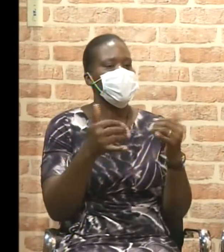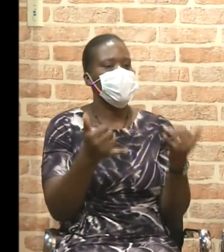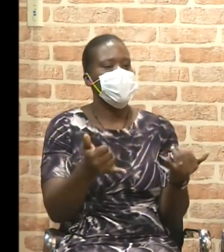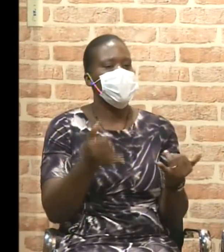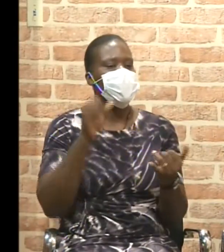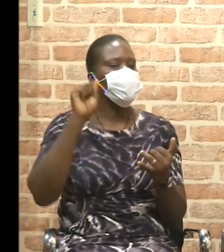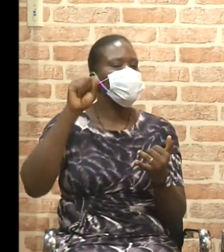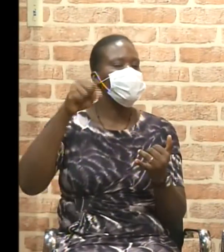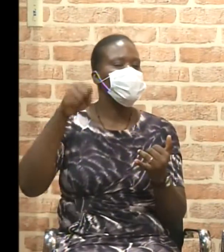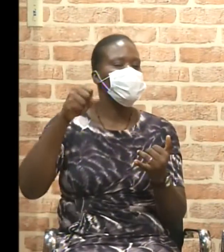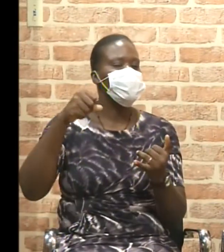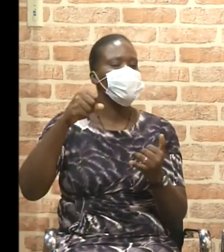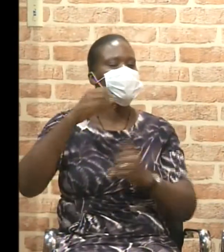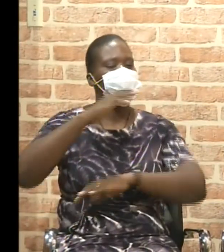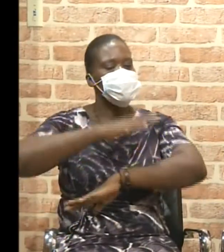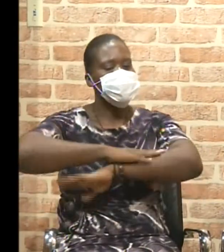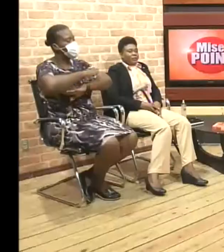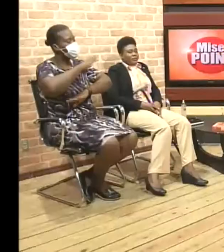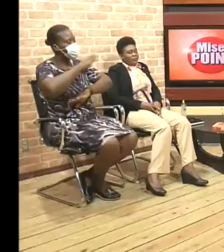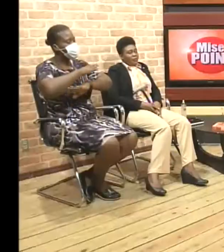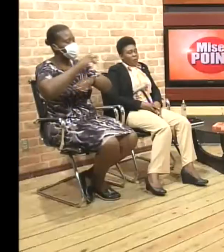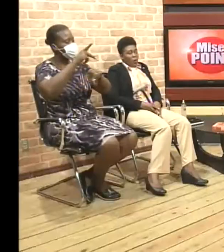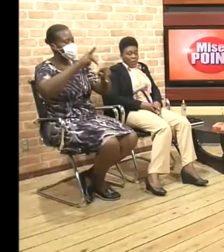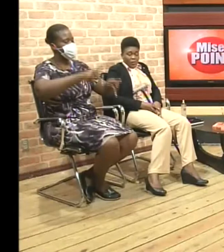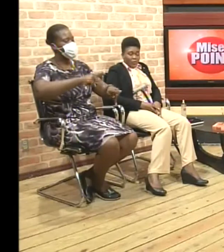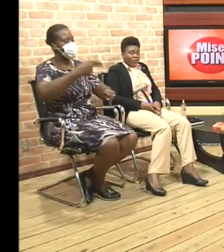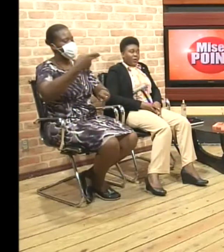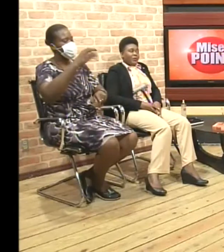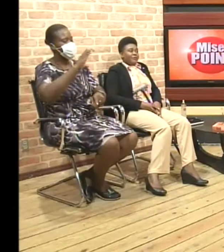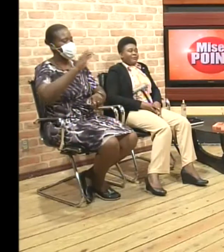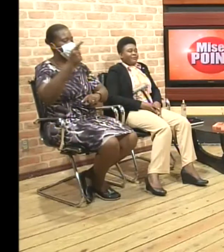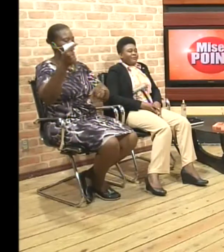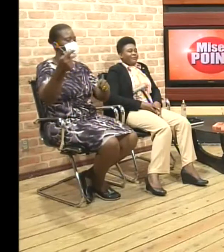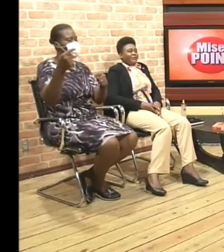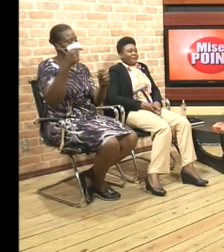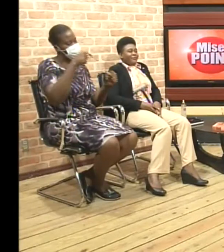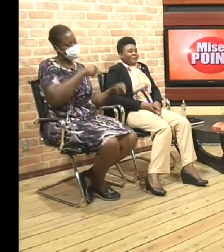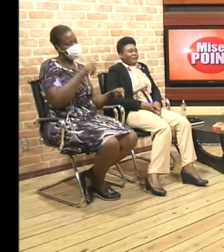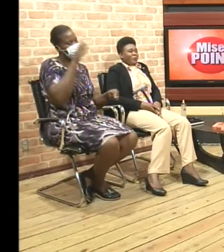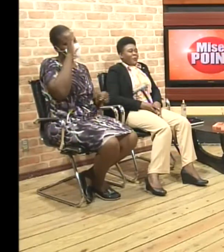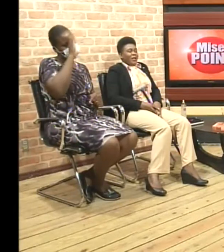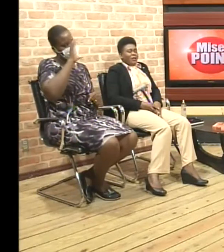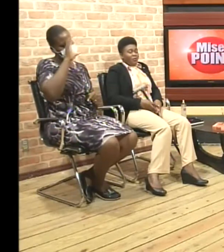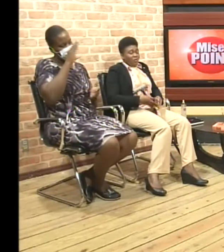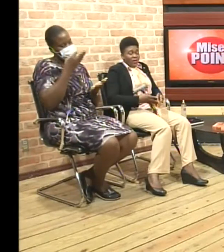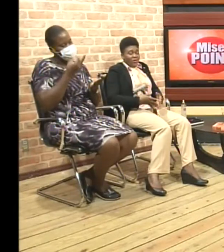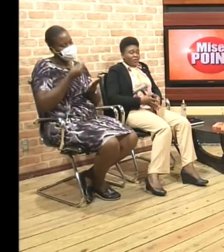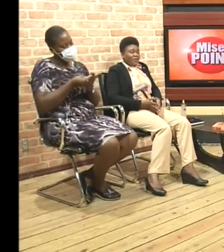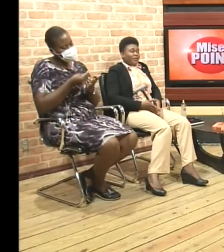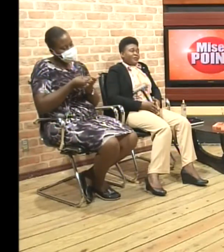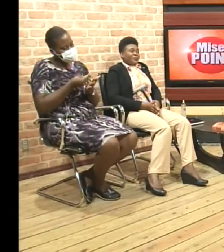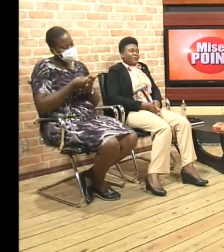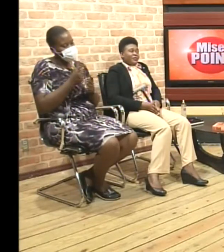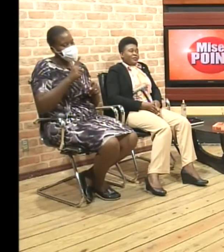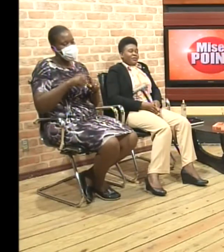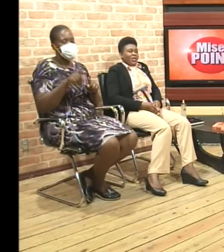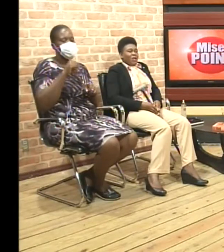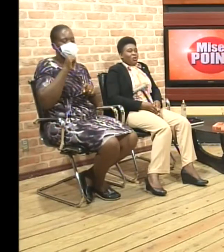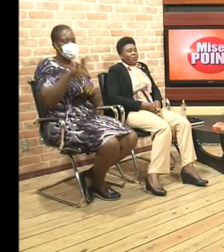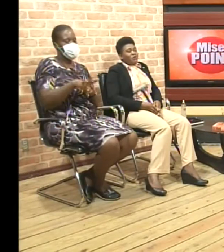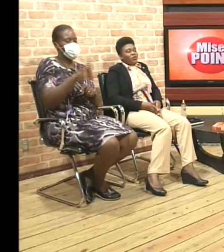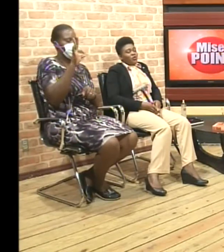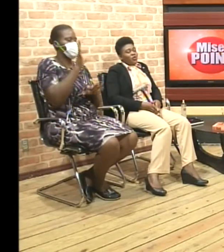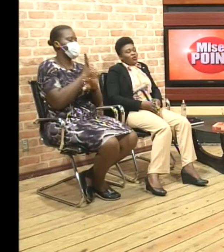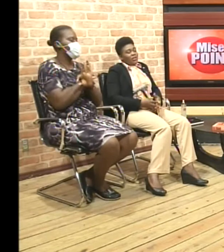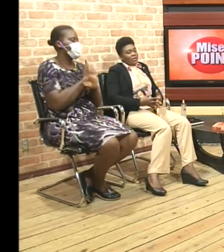me content d'appeler dit plein hein, mon handicapé vini, il vient chercher petit moyen pour diable, bien qu'on soit très très très loin et puis malheureusement on pas rien arrivé. Eh